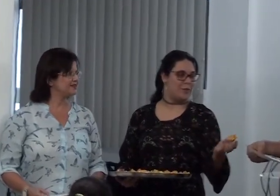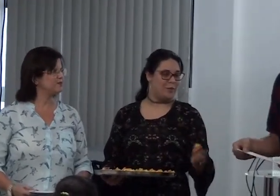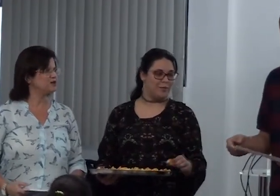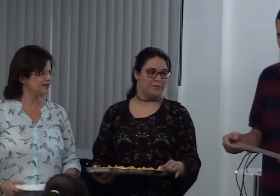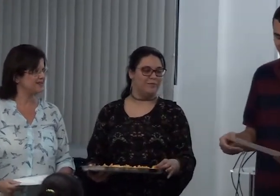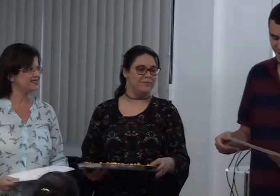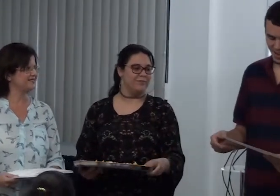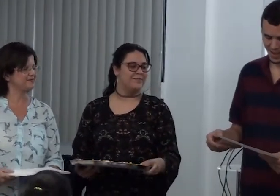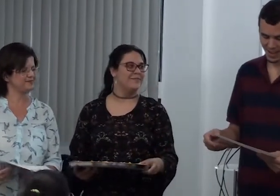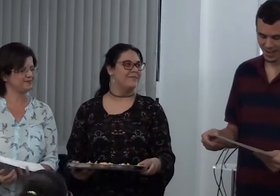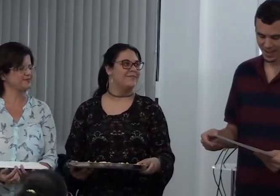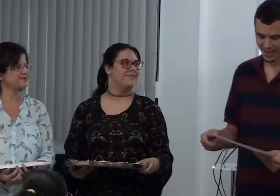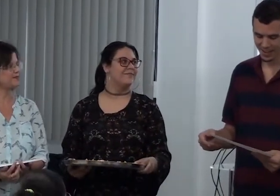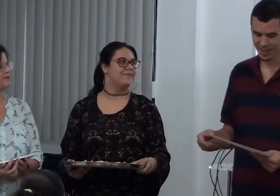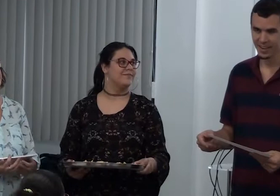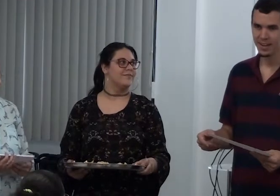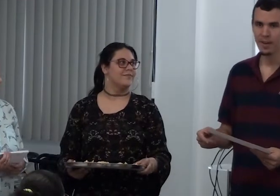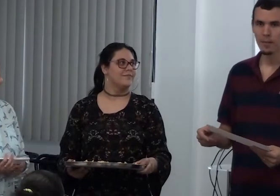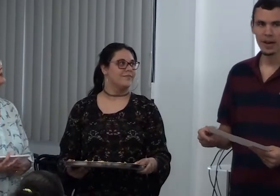Aproveitar e falar. Pode falar.